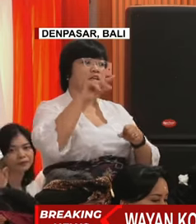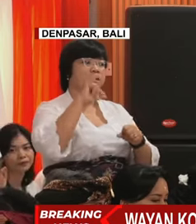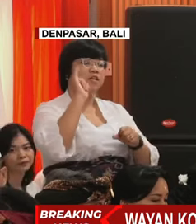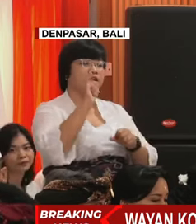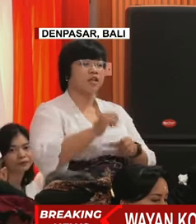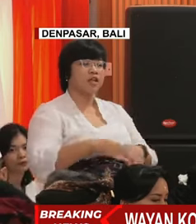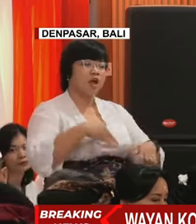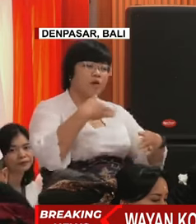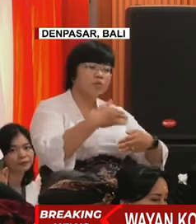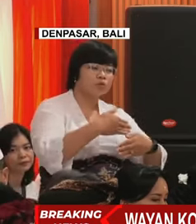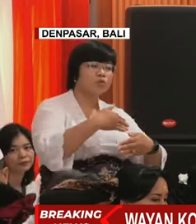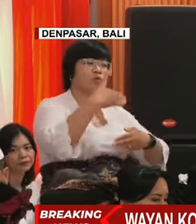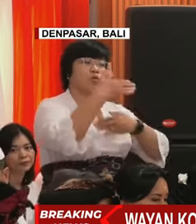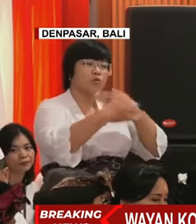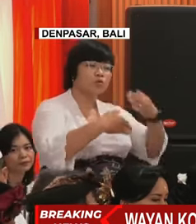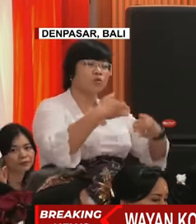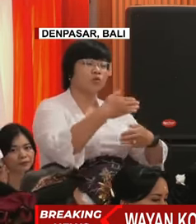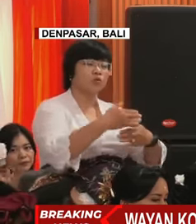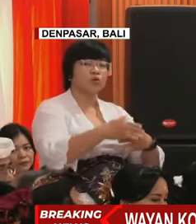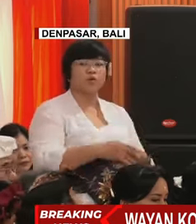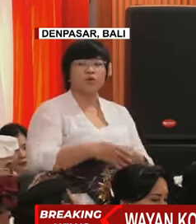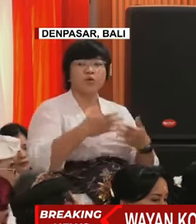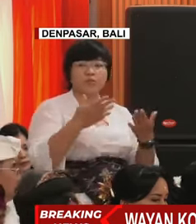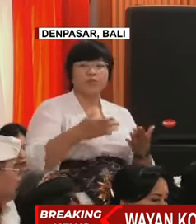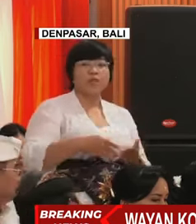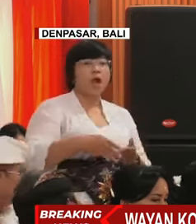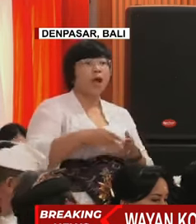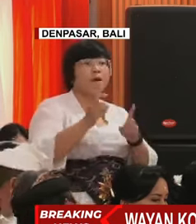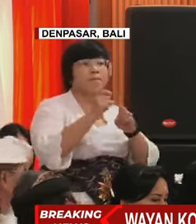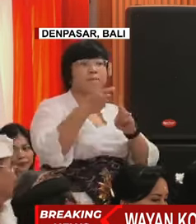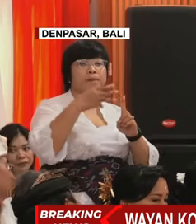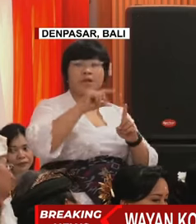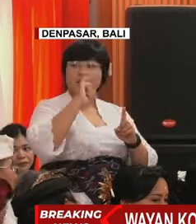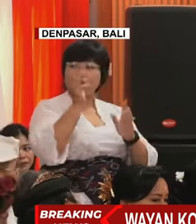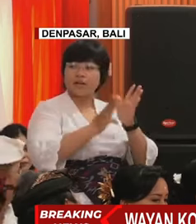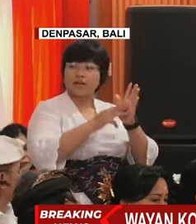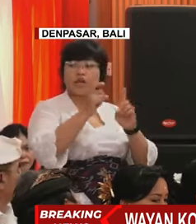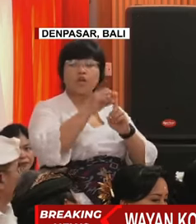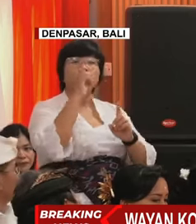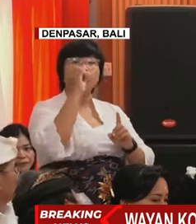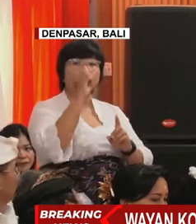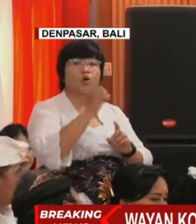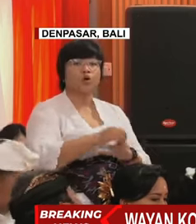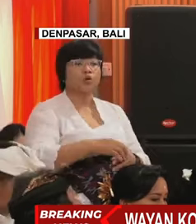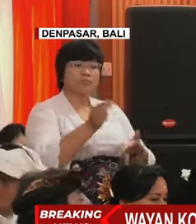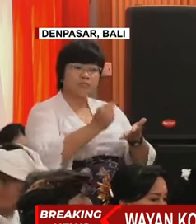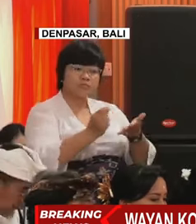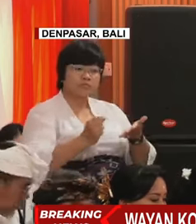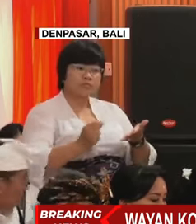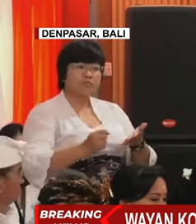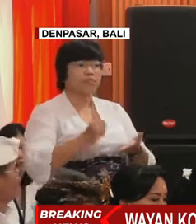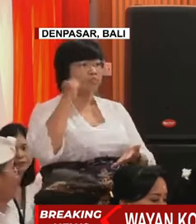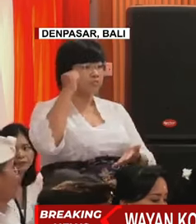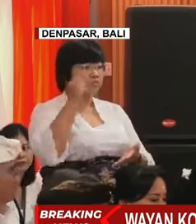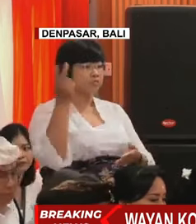eh mantan kepala daerah di tingkat lokal yang sangat popul ini saya kira kalau targetnya 60 70% Saya kira